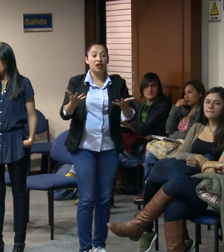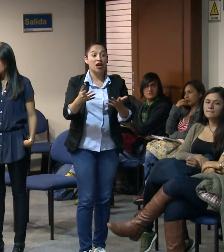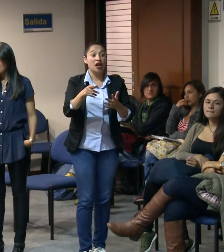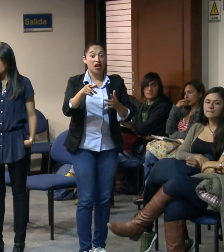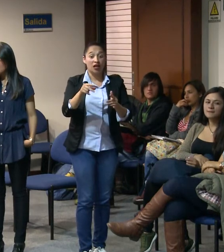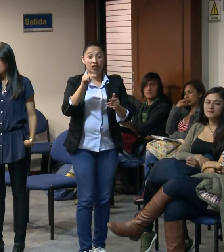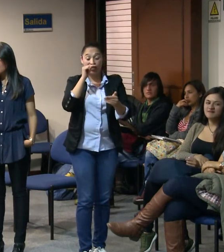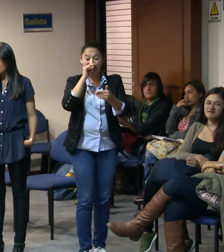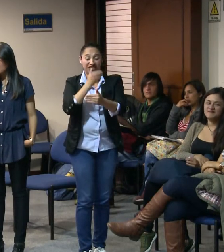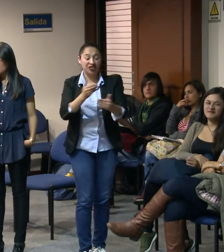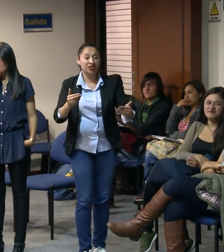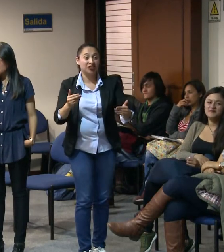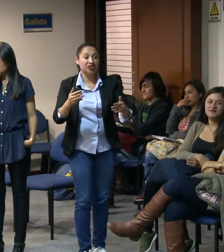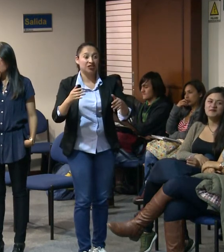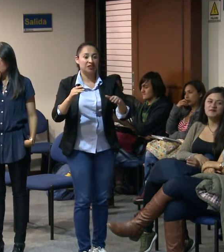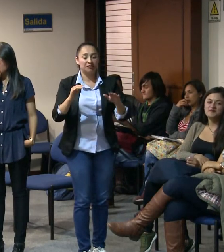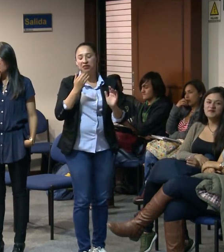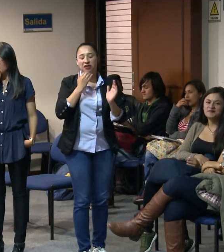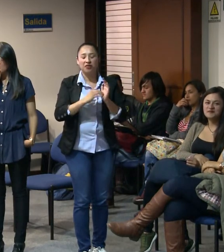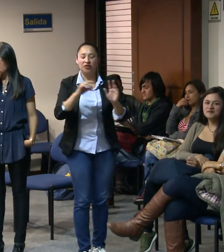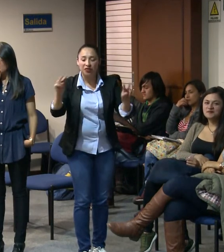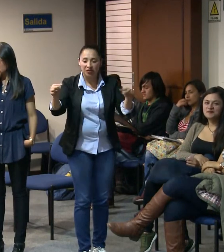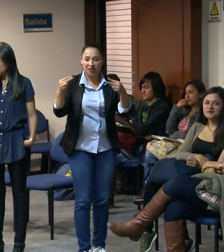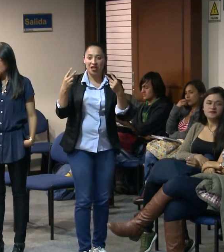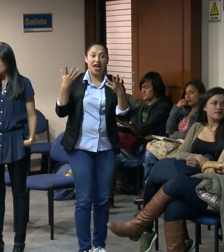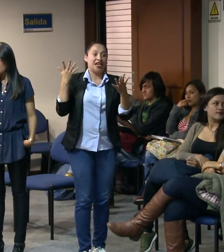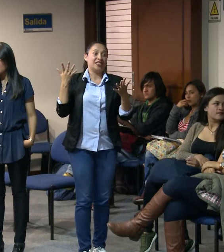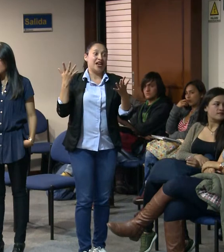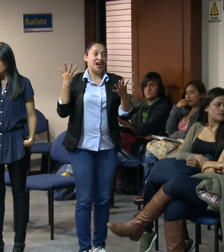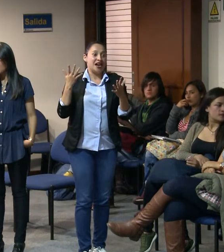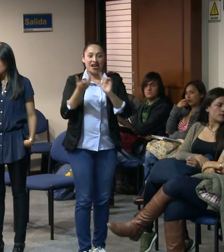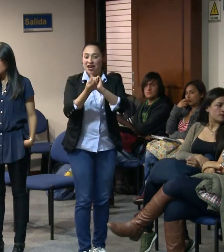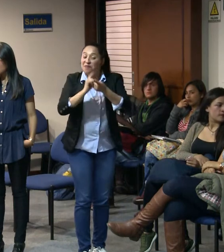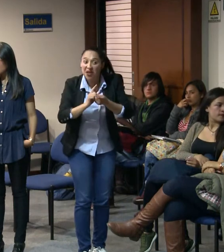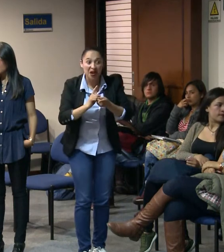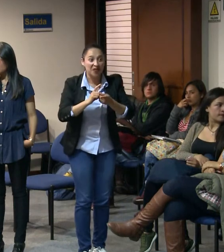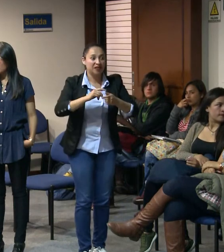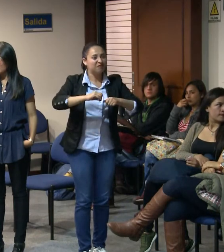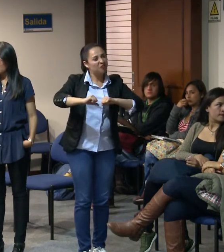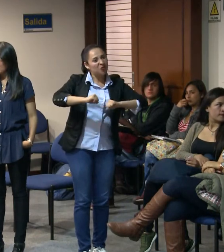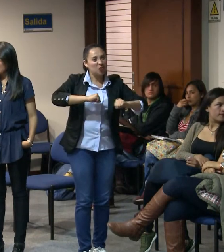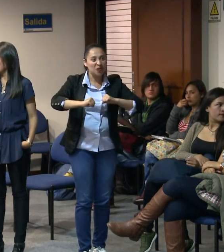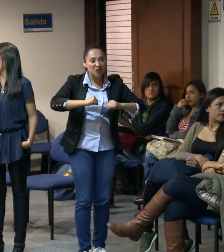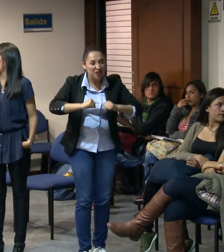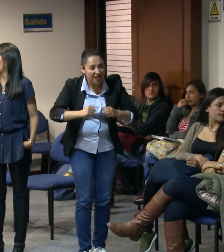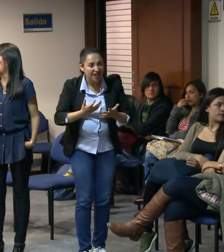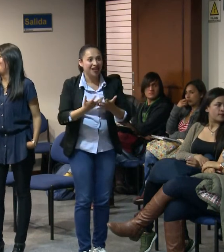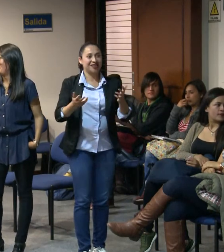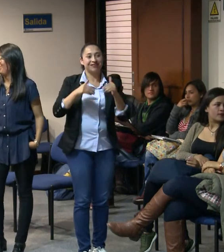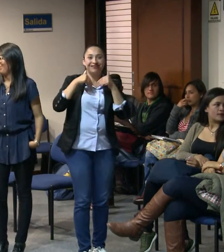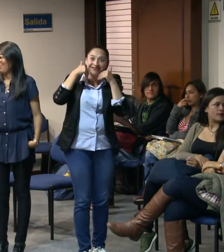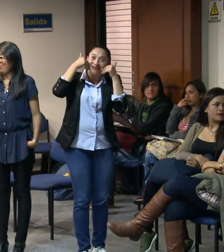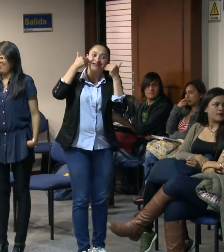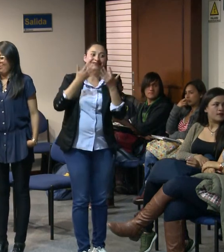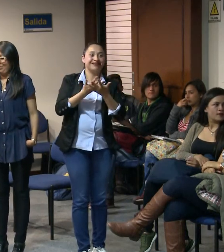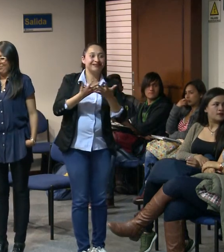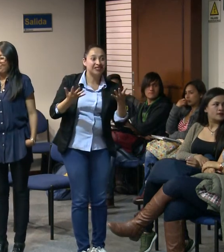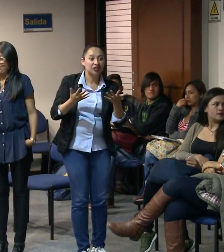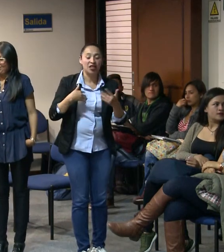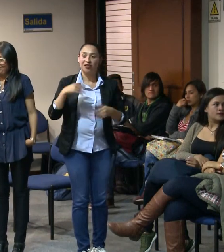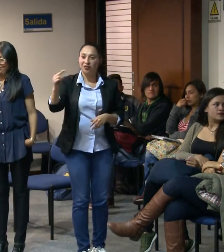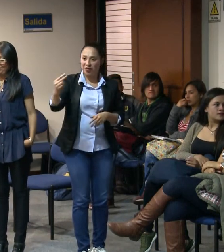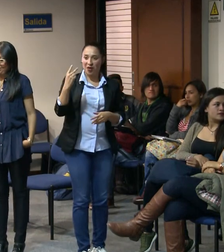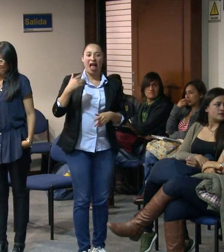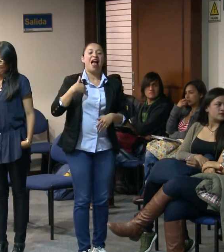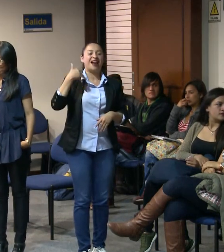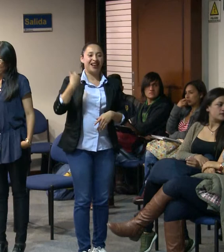solo con vernos, ya cambiaban su estado de ánimo, comenzaban a moverse, sonreían, ya ven como que solamente con vernos